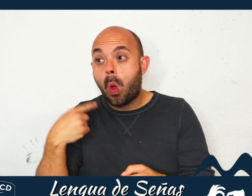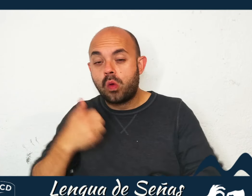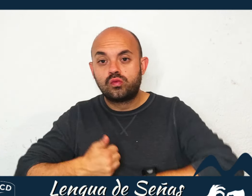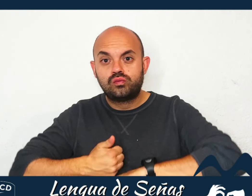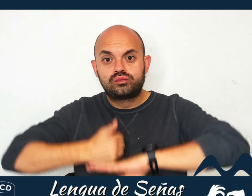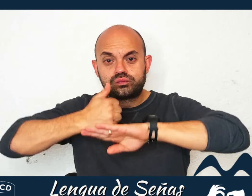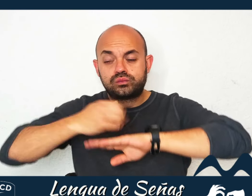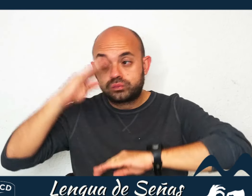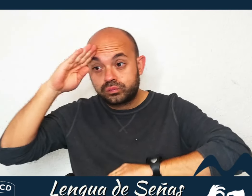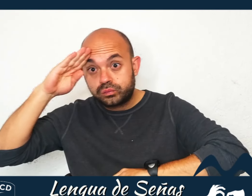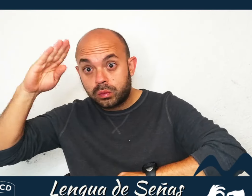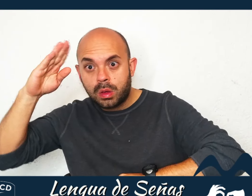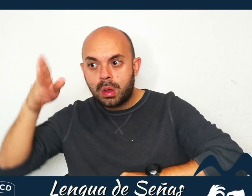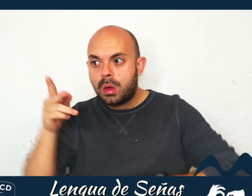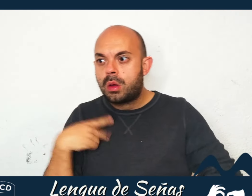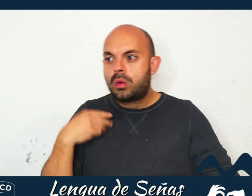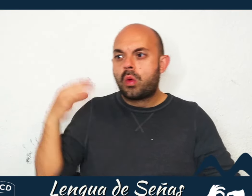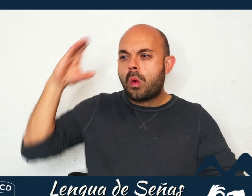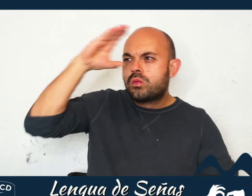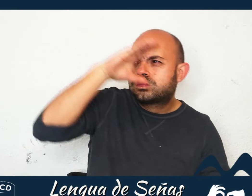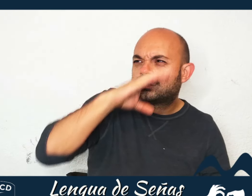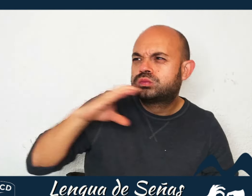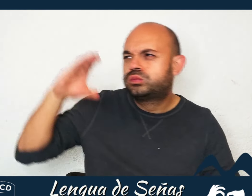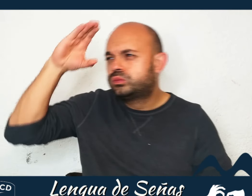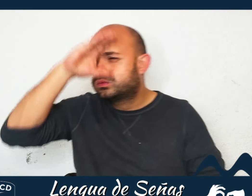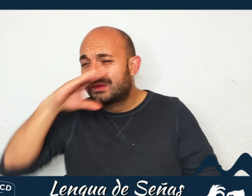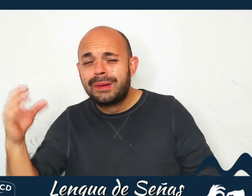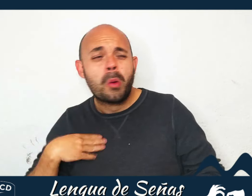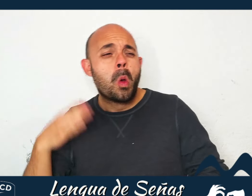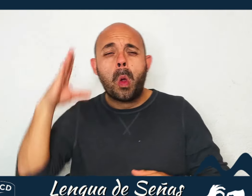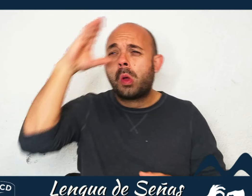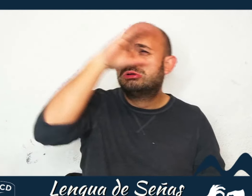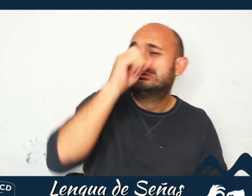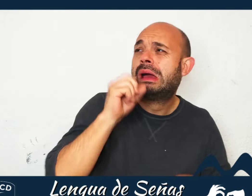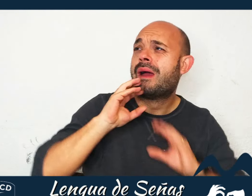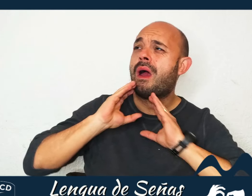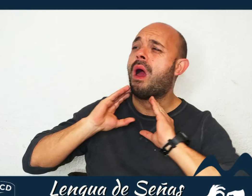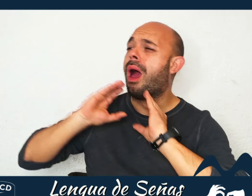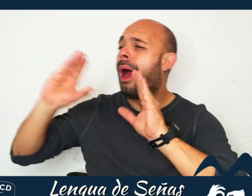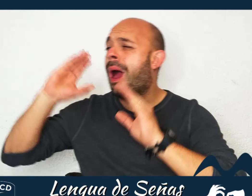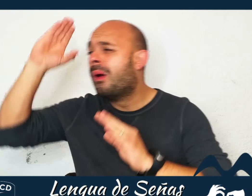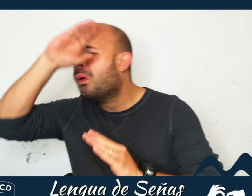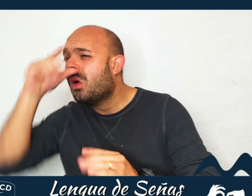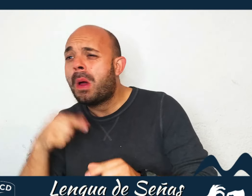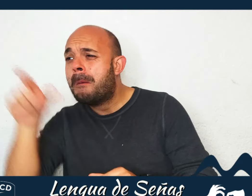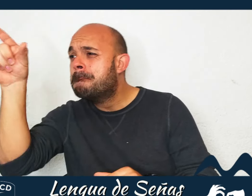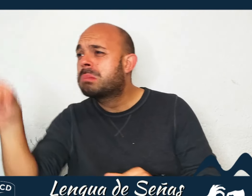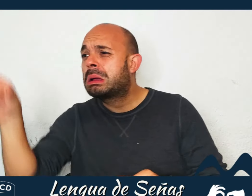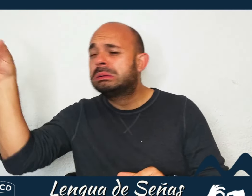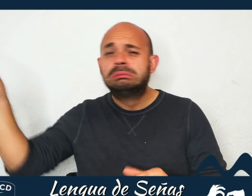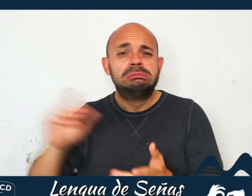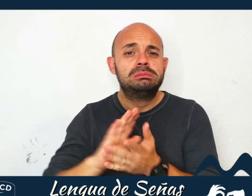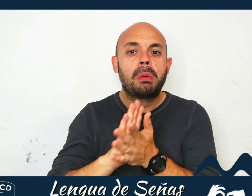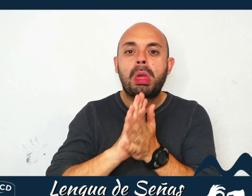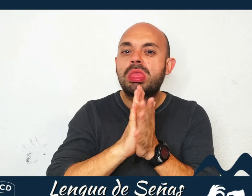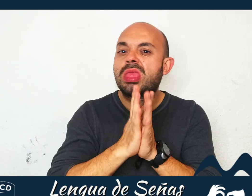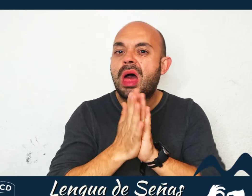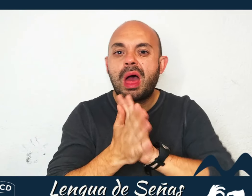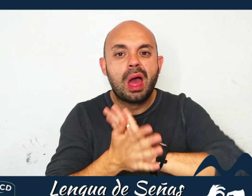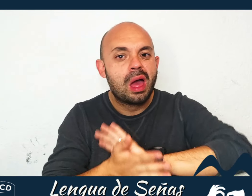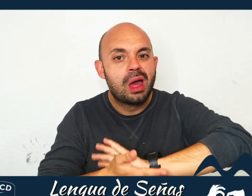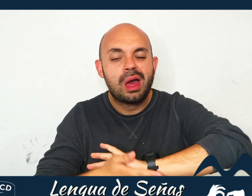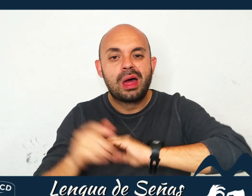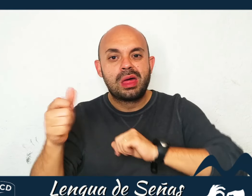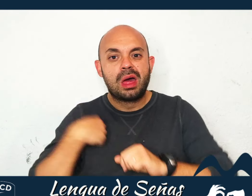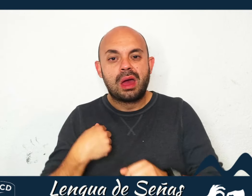lo siguiente: presté cuanta ayuda me fue posible con mi bocina. Sin embargo, se encontraron muchos cadáveres